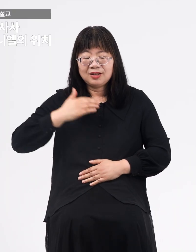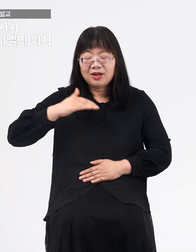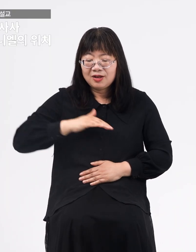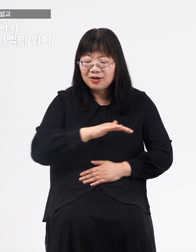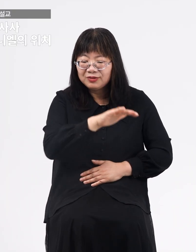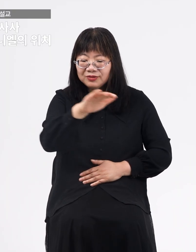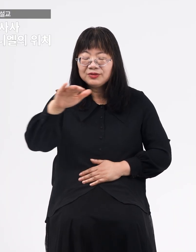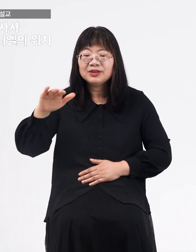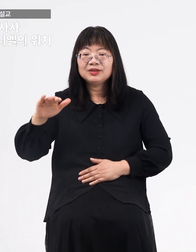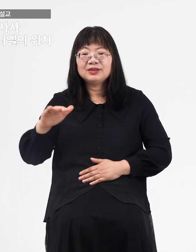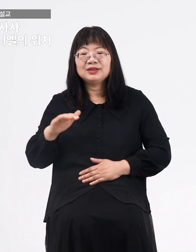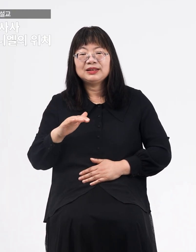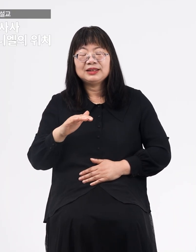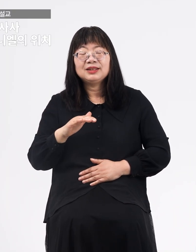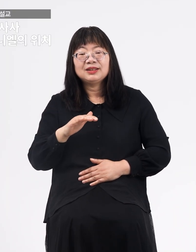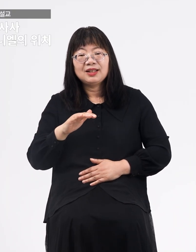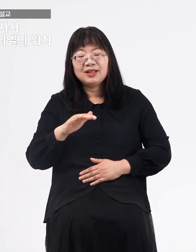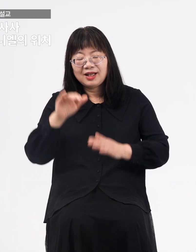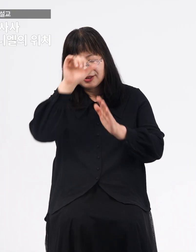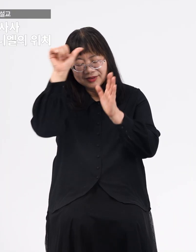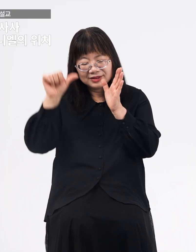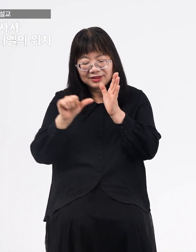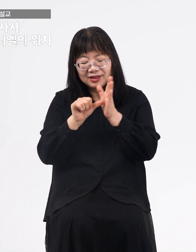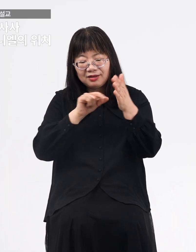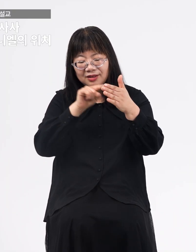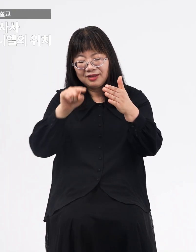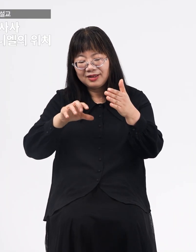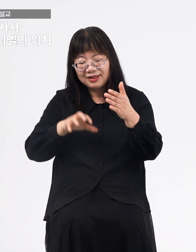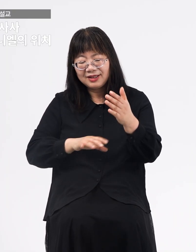한국교회 성령님이 임하여 주시옵소서. 가운데